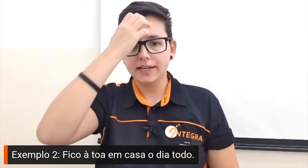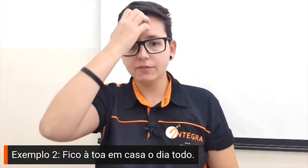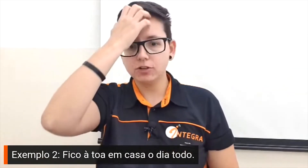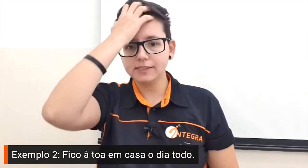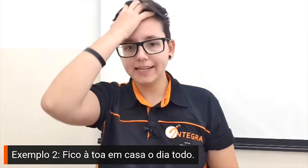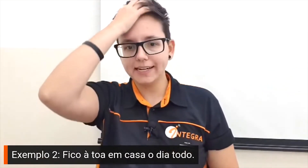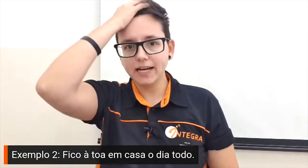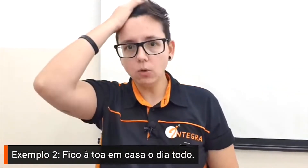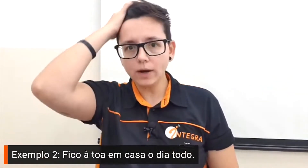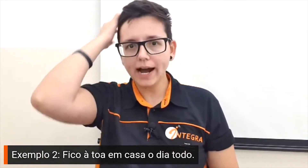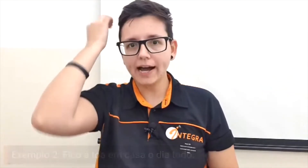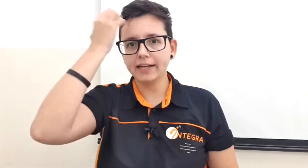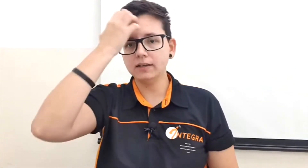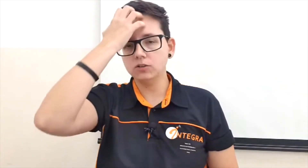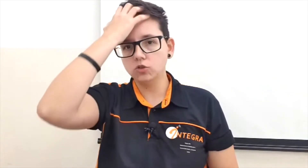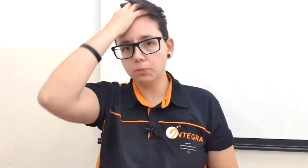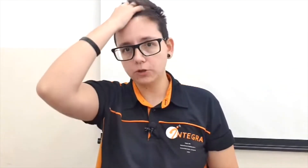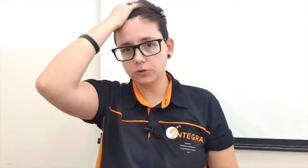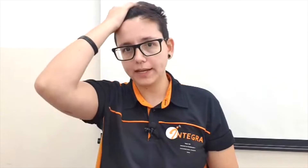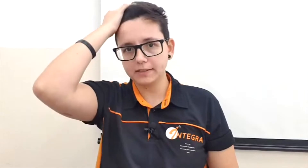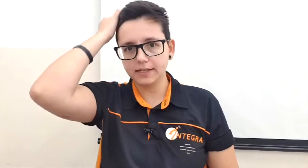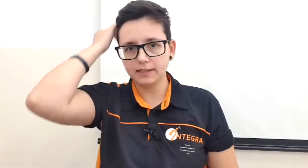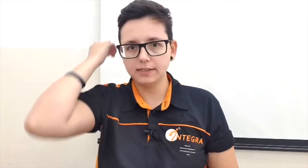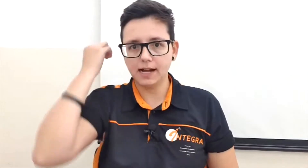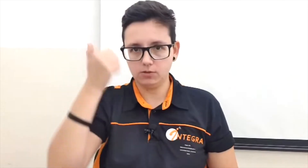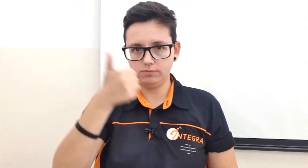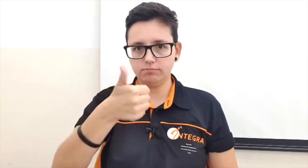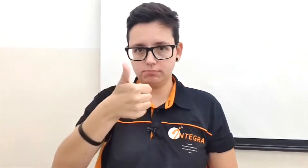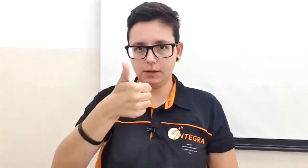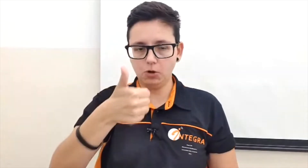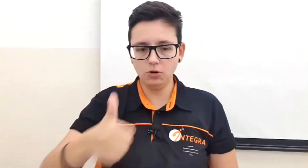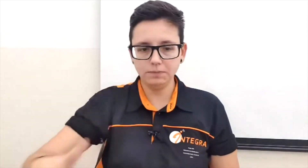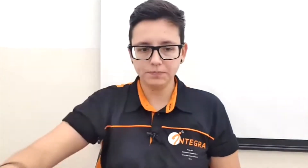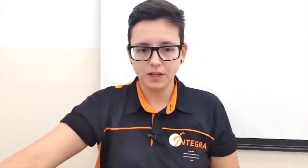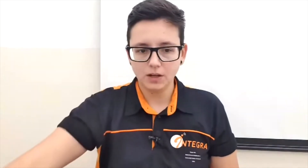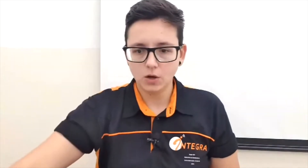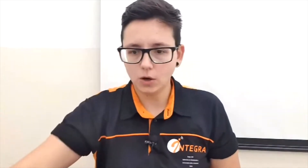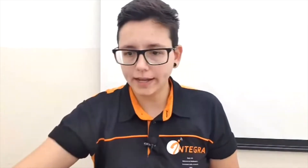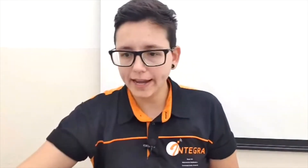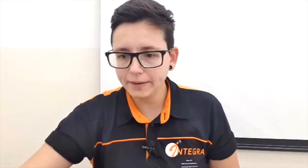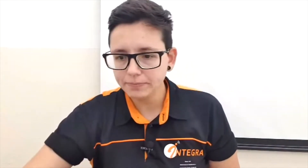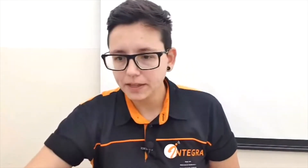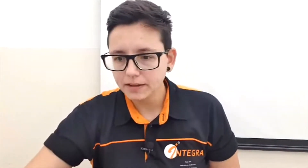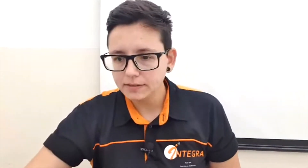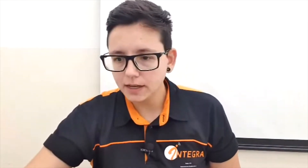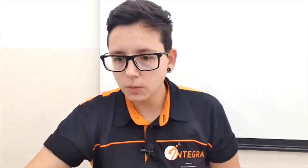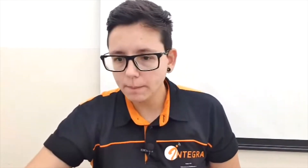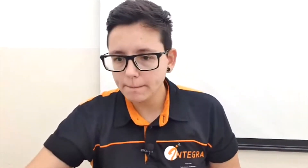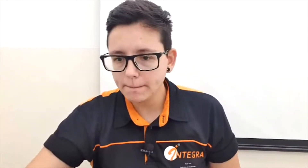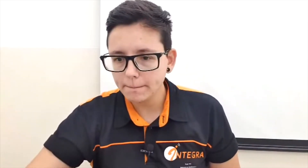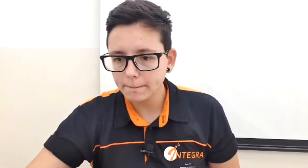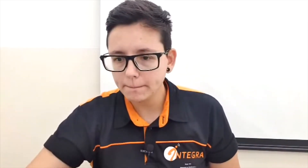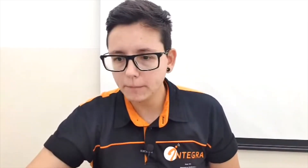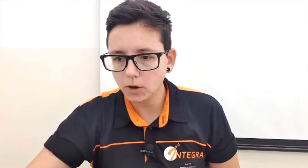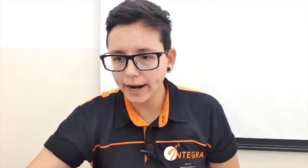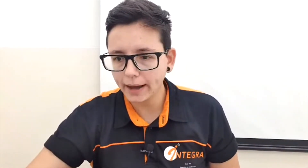que você não cai no português sinalizado, tá bom? Ok? Então, bora lá.